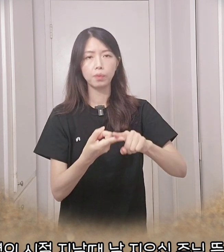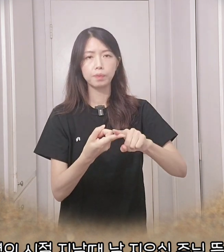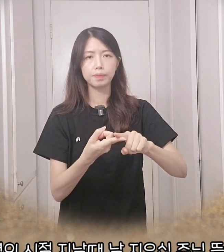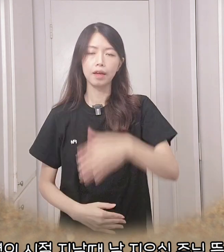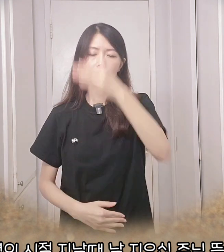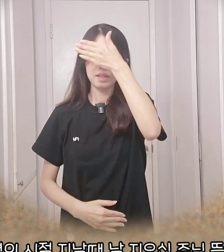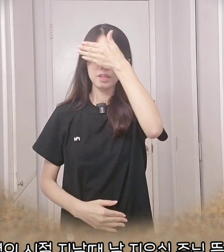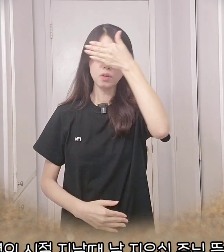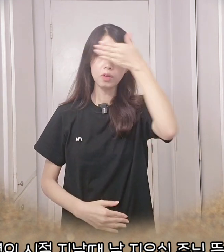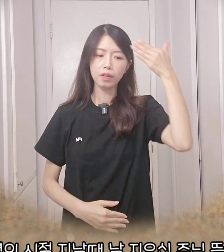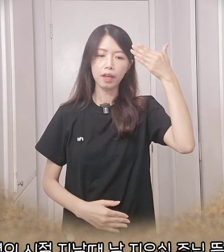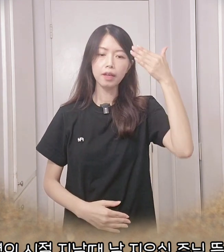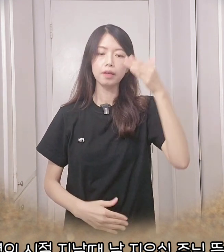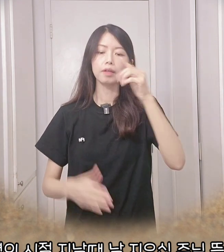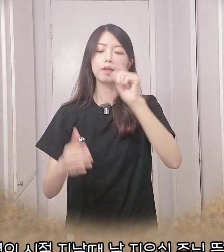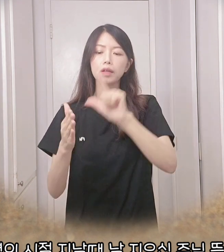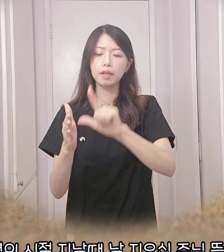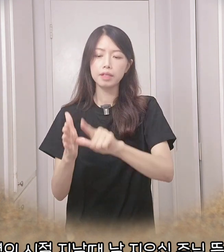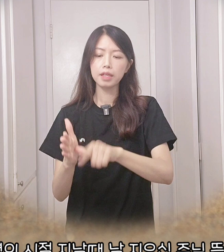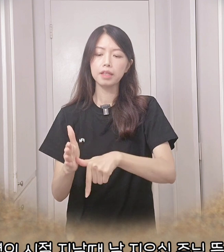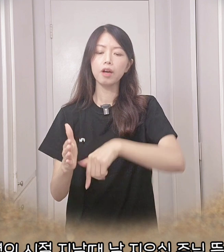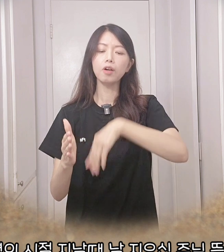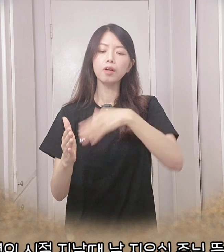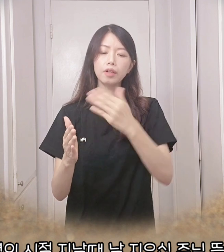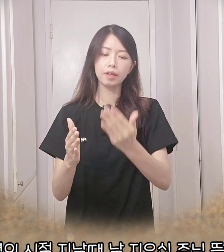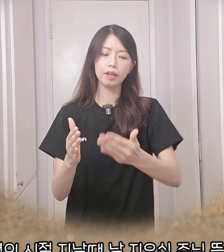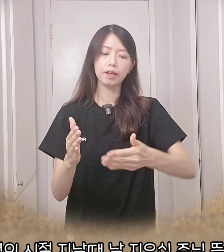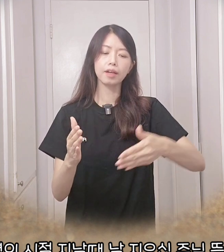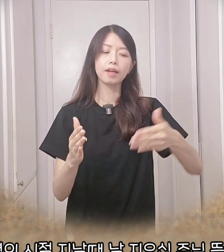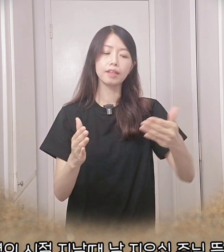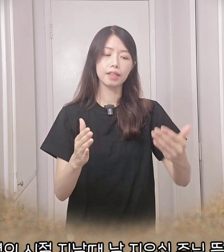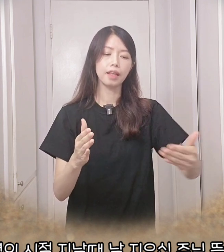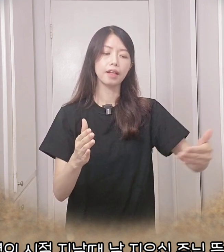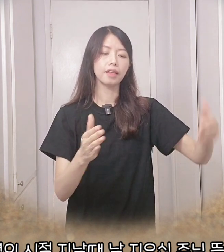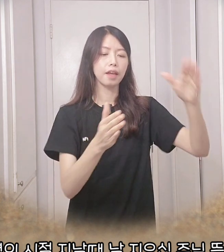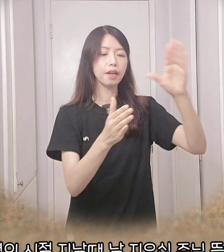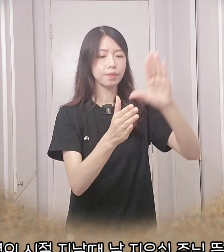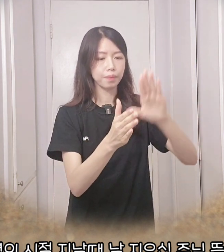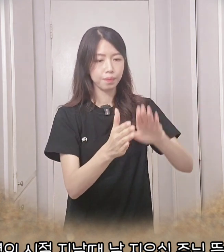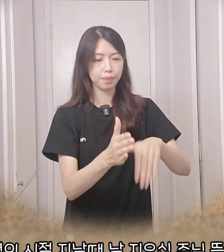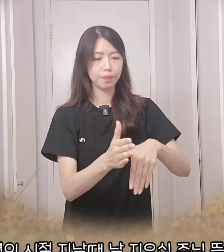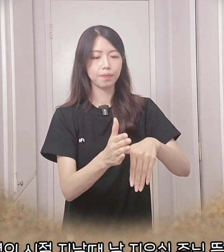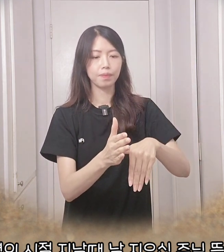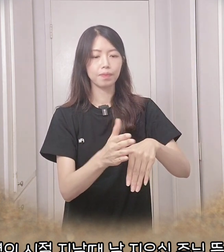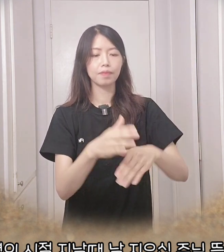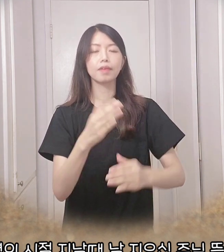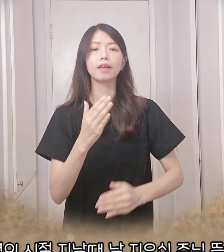뜻대로. 청년의 시절 지날 때